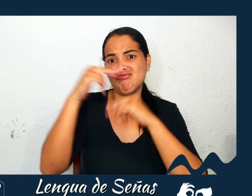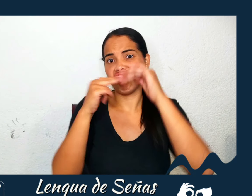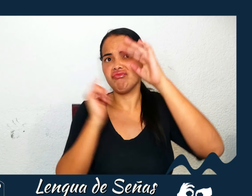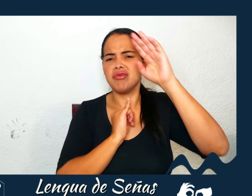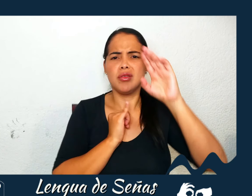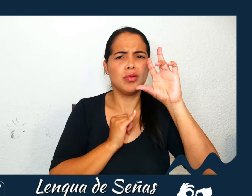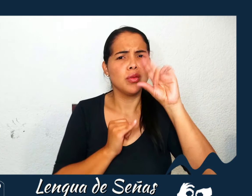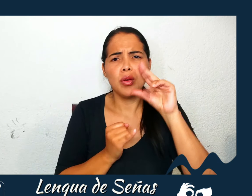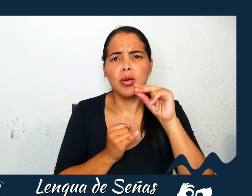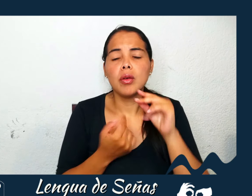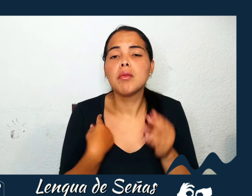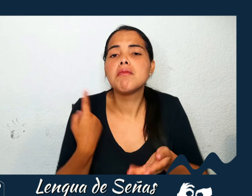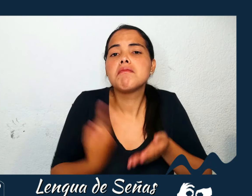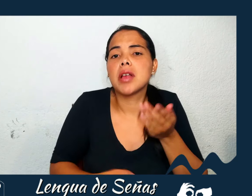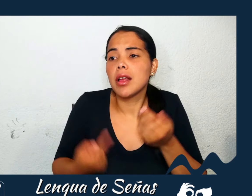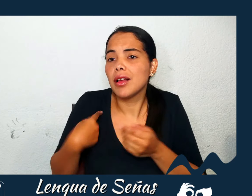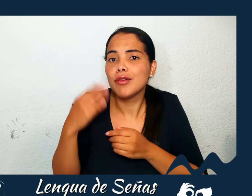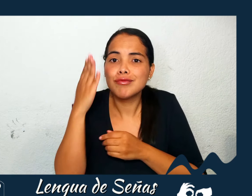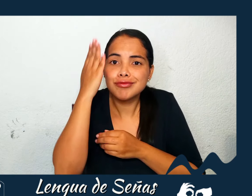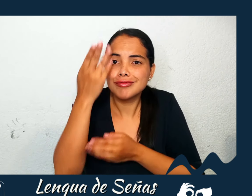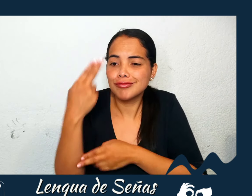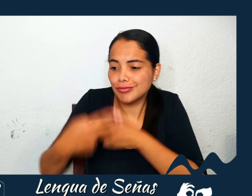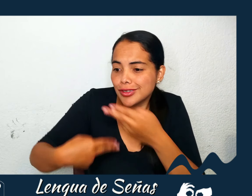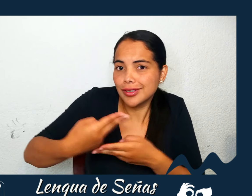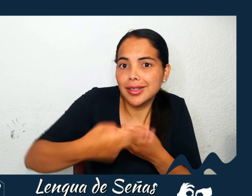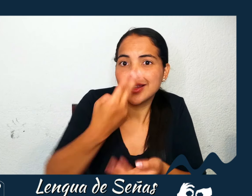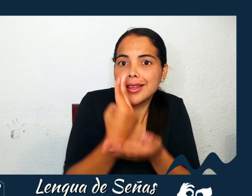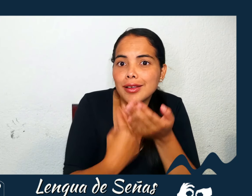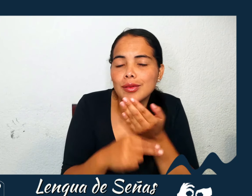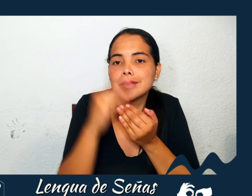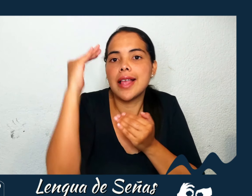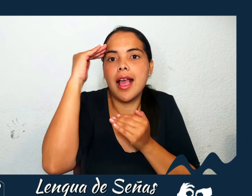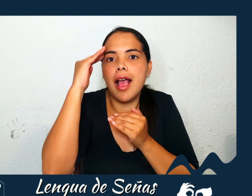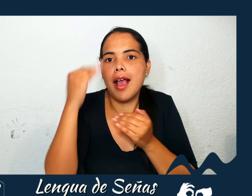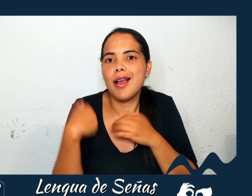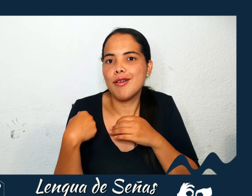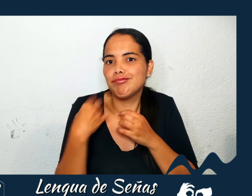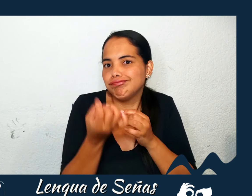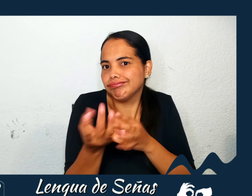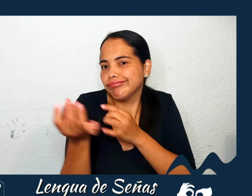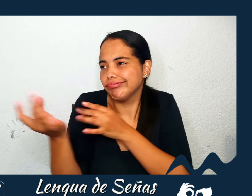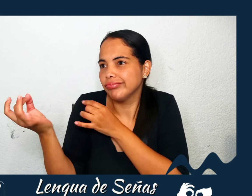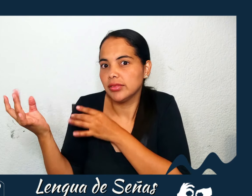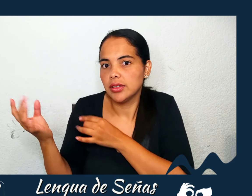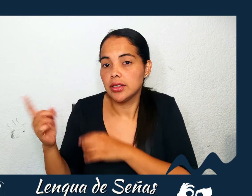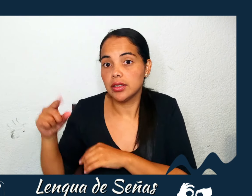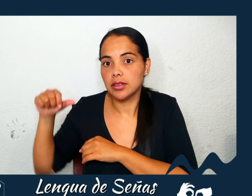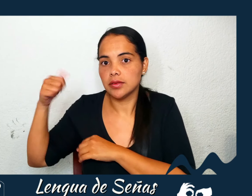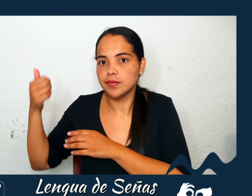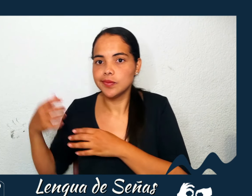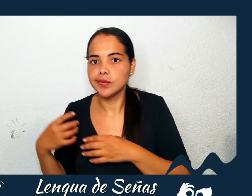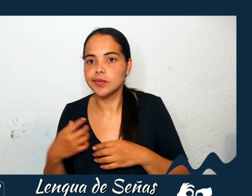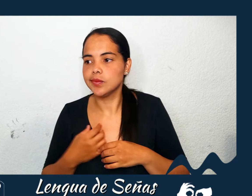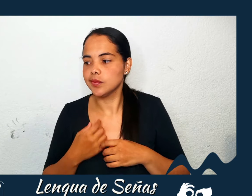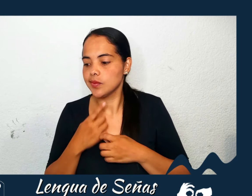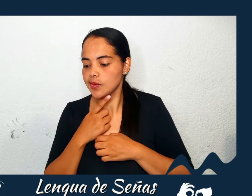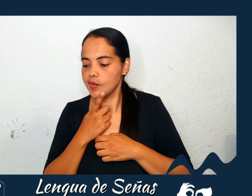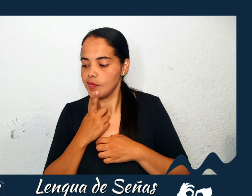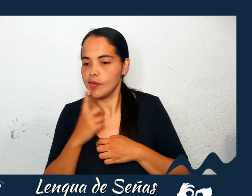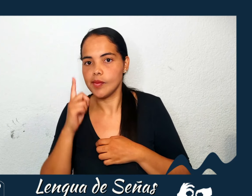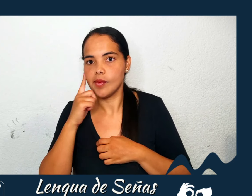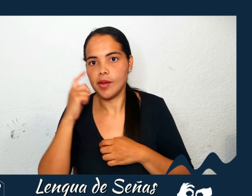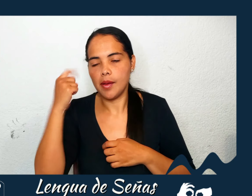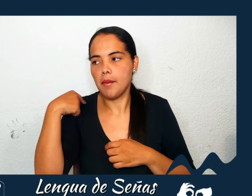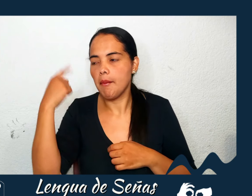buen propósito, un buen sentido. Tal fue la sorpresa que en ese instante se dieron cuenta de su grave